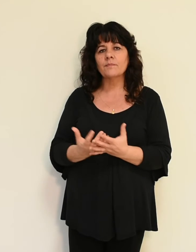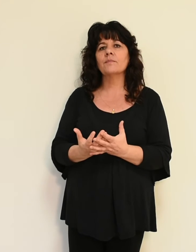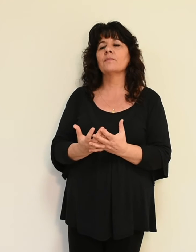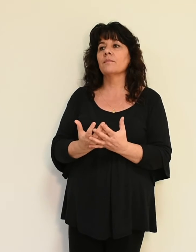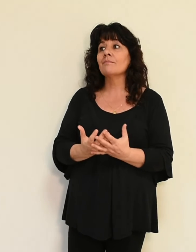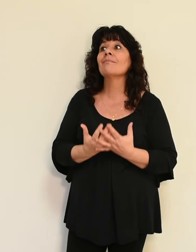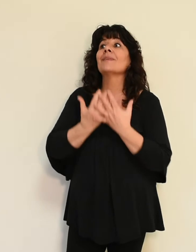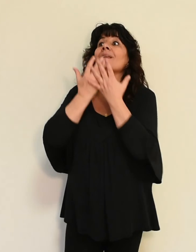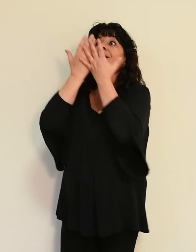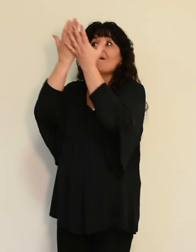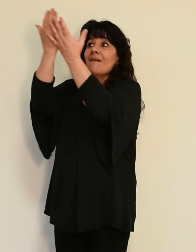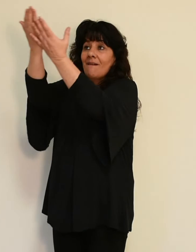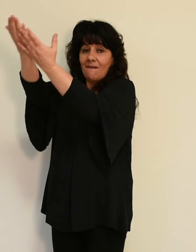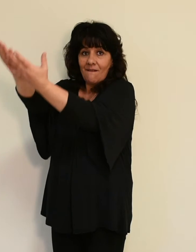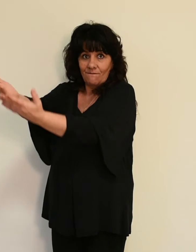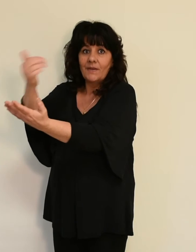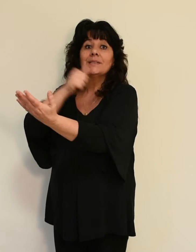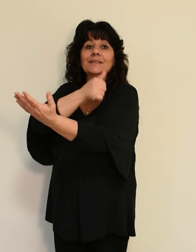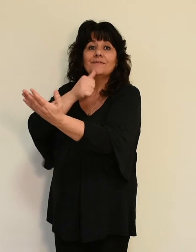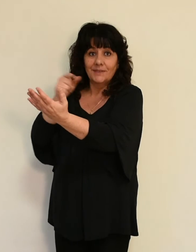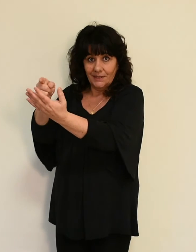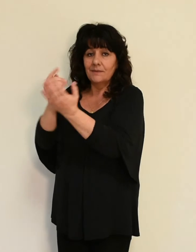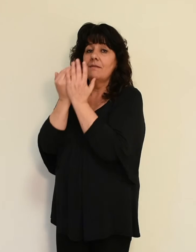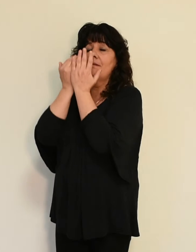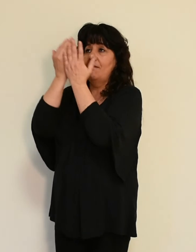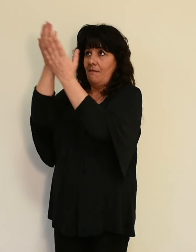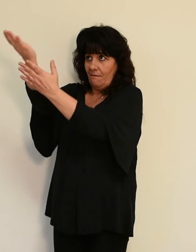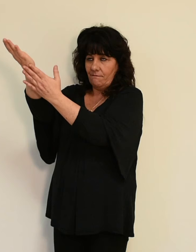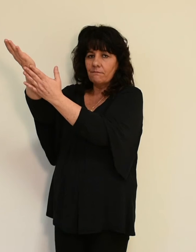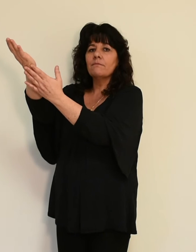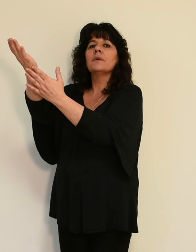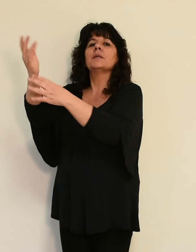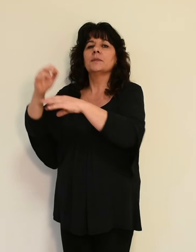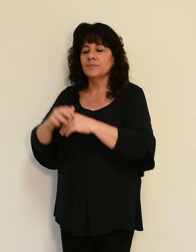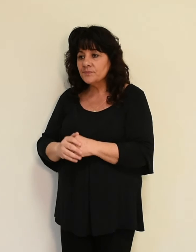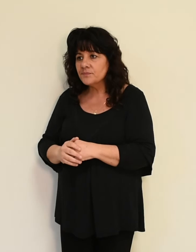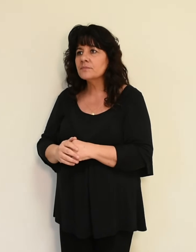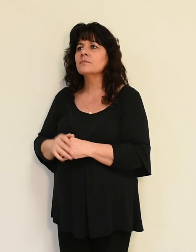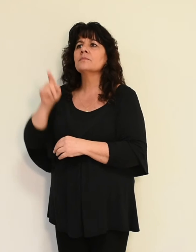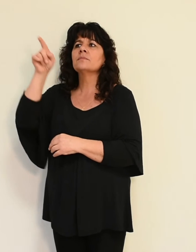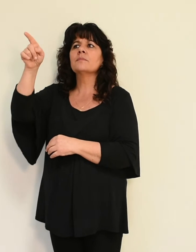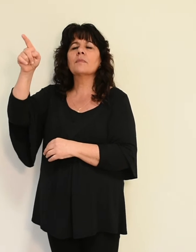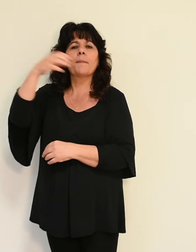On offrit le taureau en sacrifice et on emmena l'enfant au prêtre Élie.